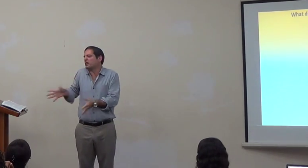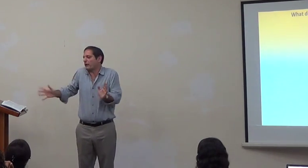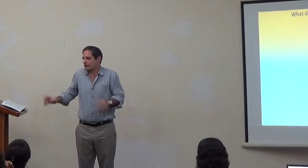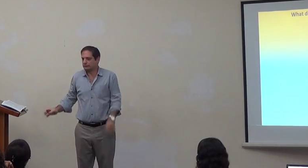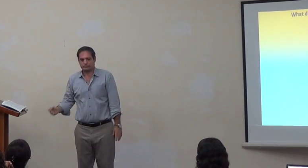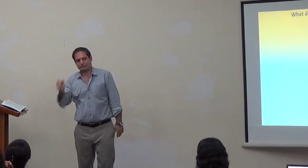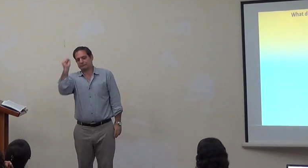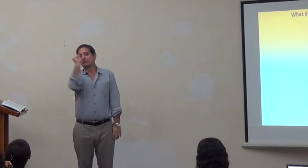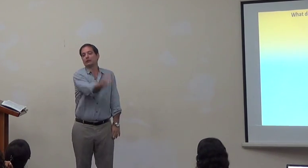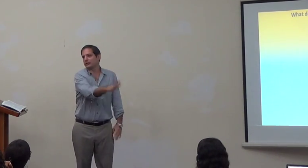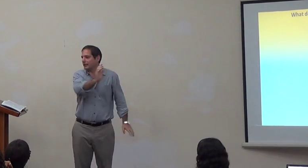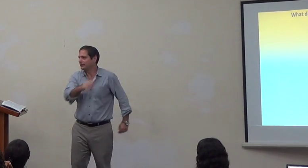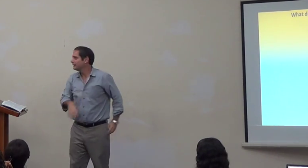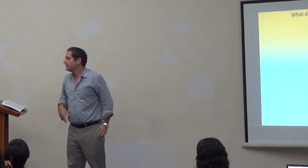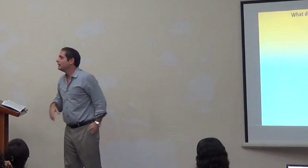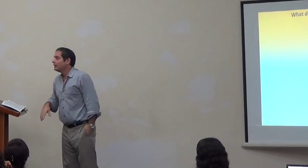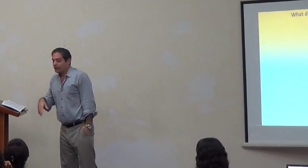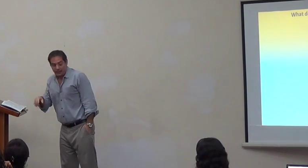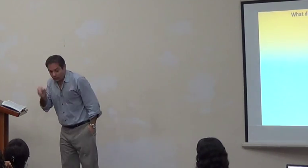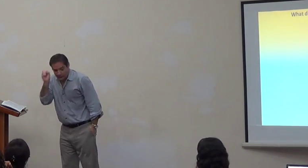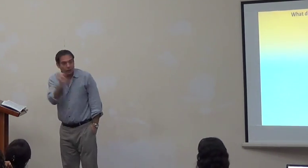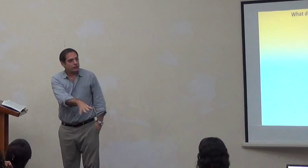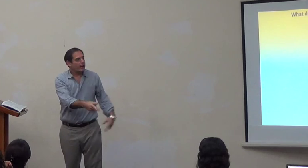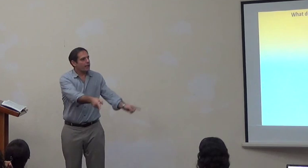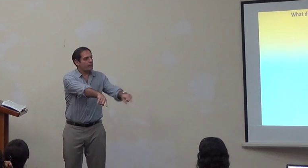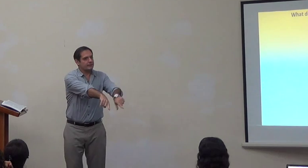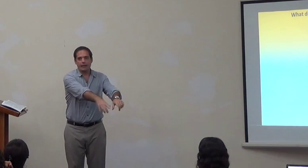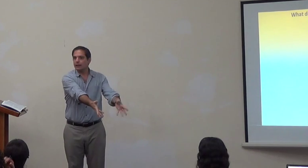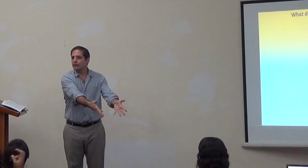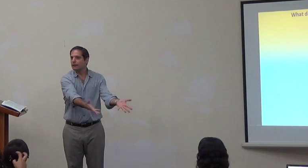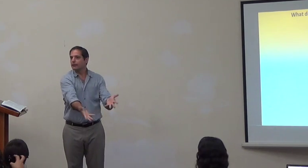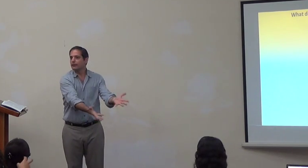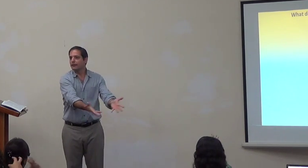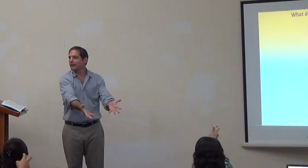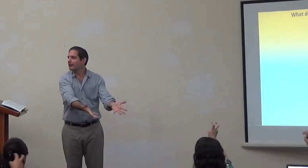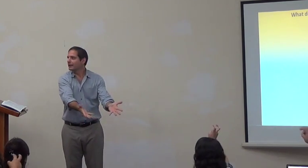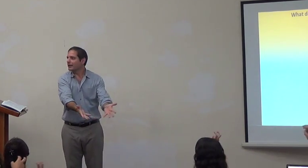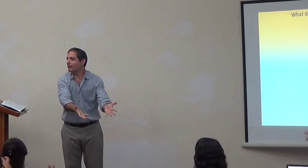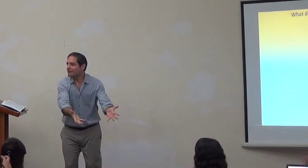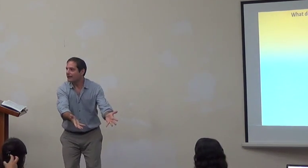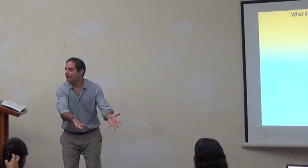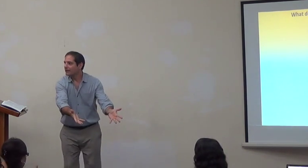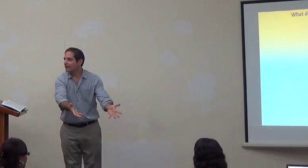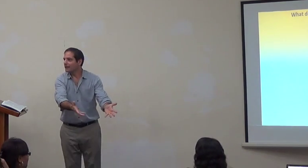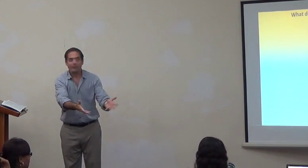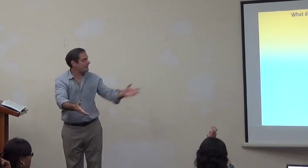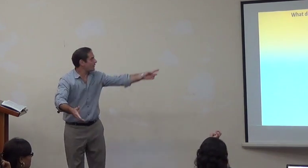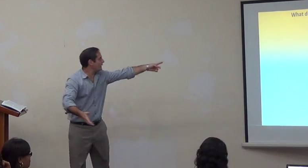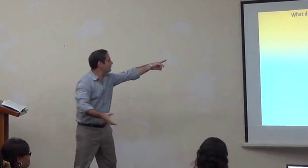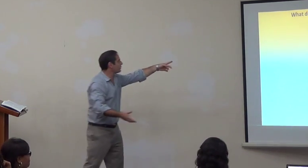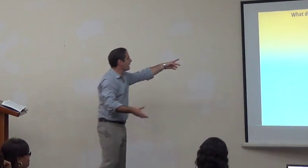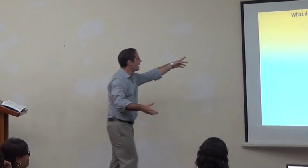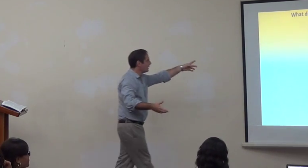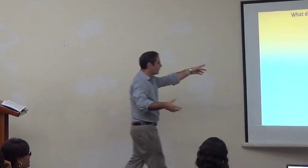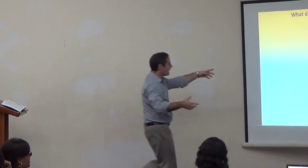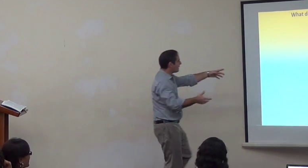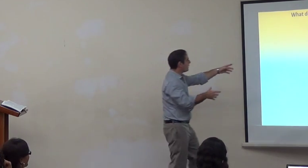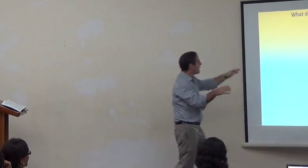Igual no me gusta. Lo tiro. Y cuando lo tira, ¿qué pasa ahí? ¿Qué pasa? ¿Qué pasa con